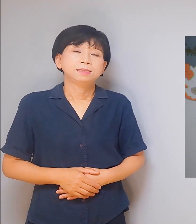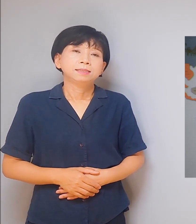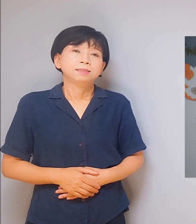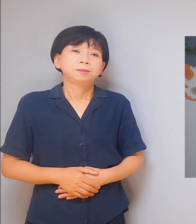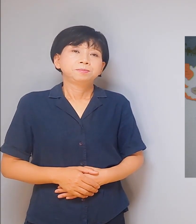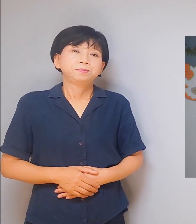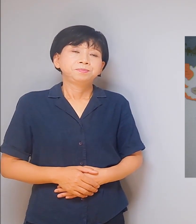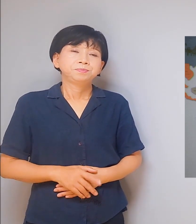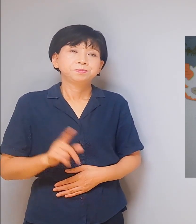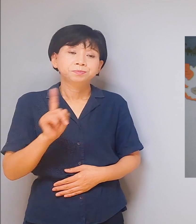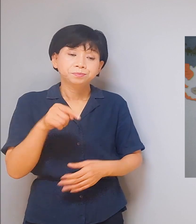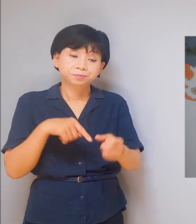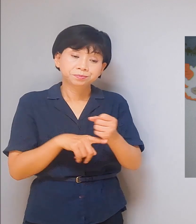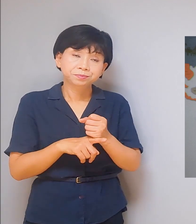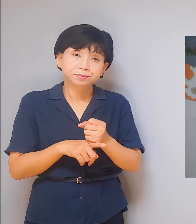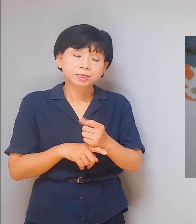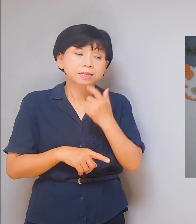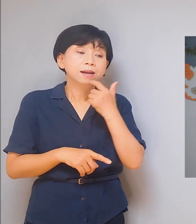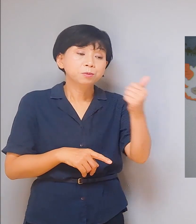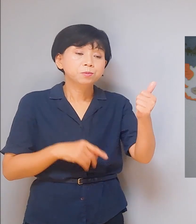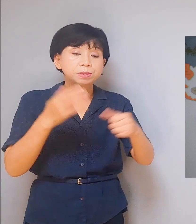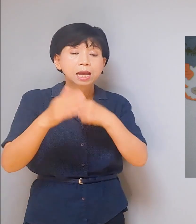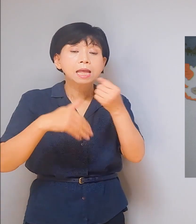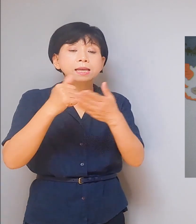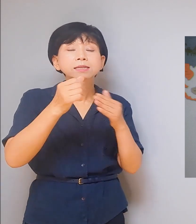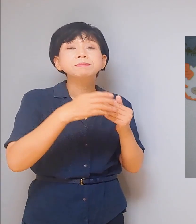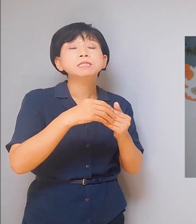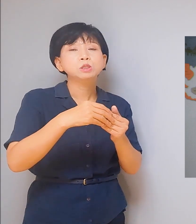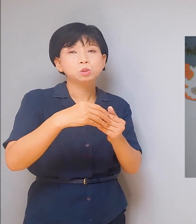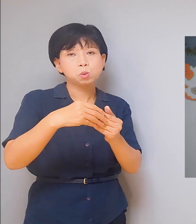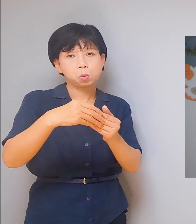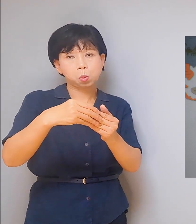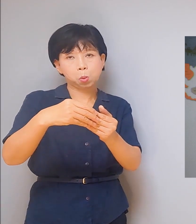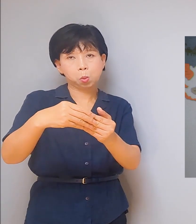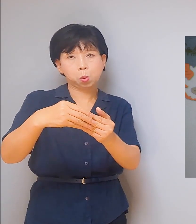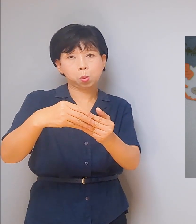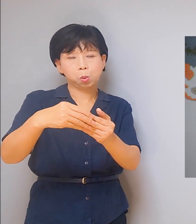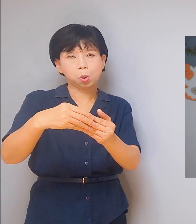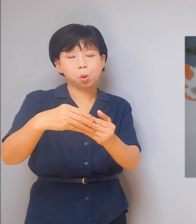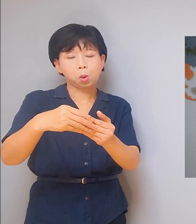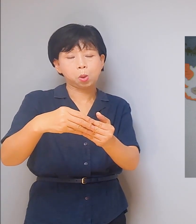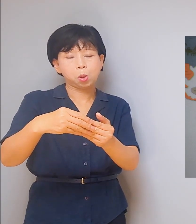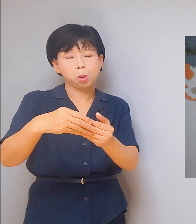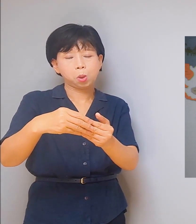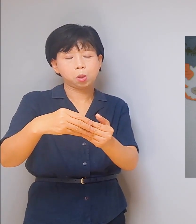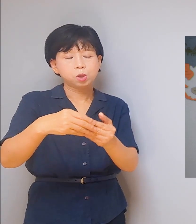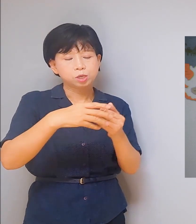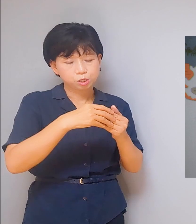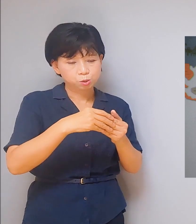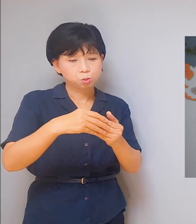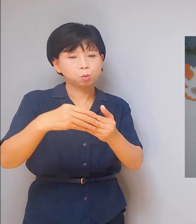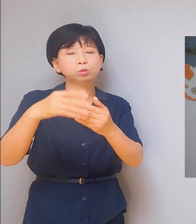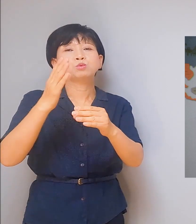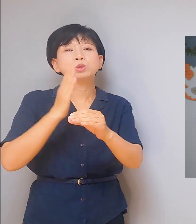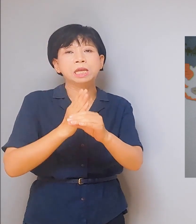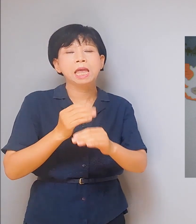무슨 말씀이냐면 야곱이 하나님이 인도하시는 길 위에 있는데 라는